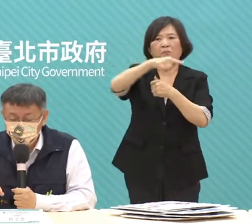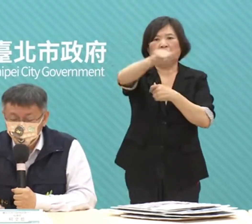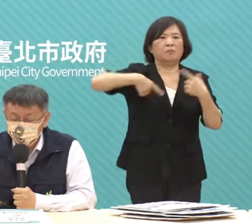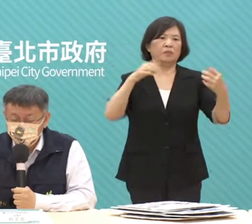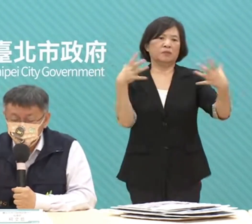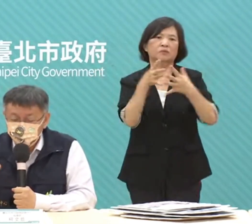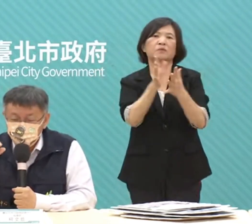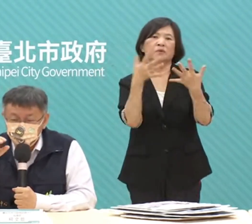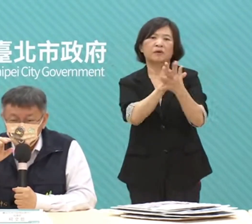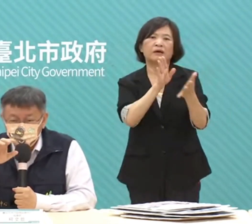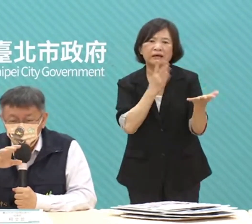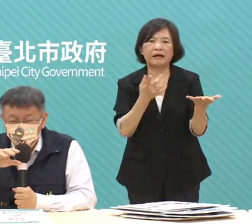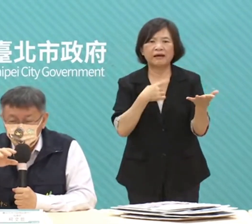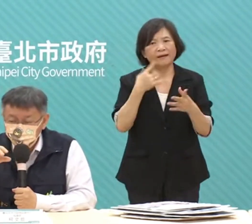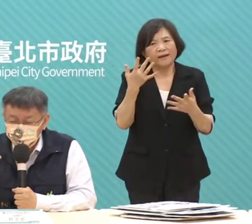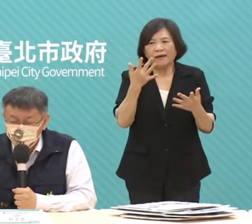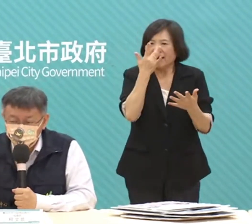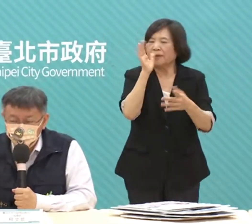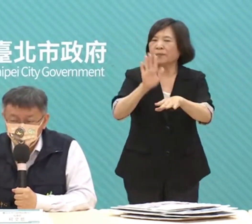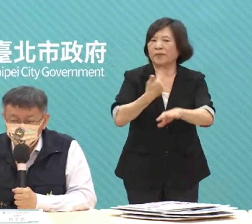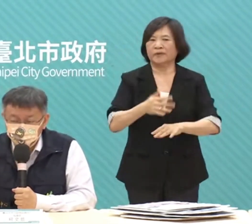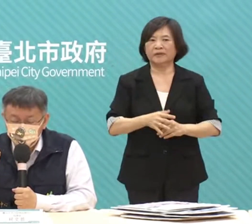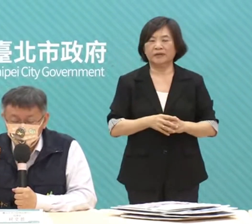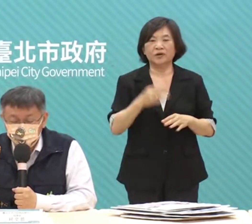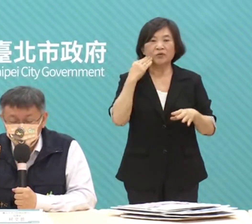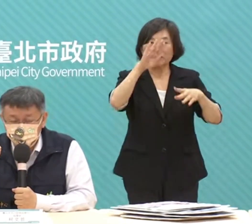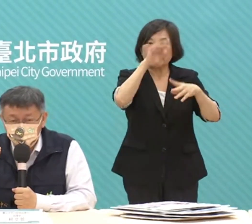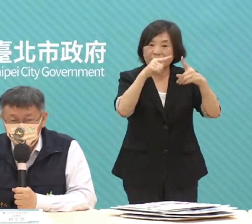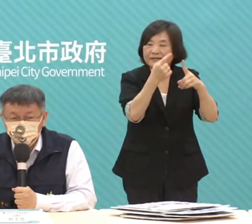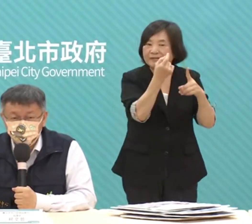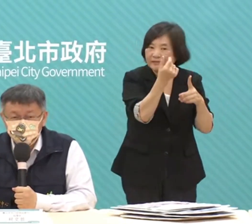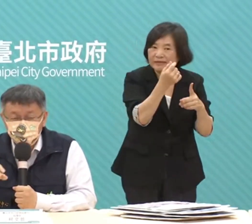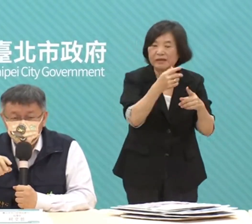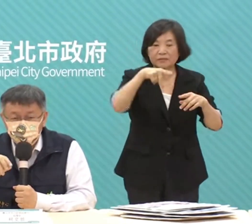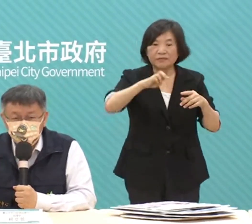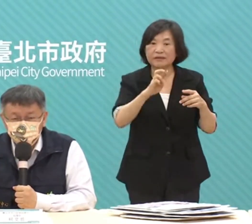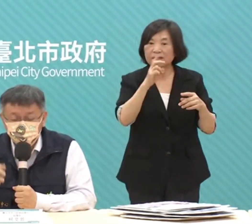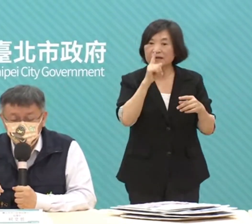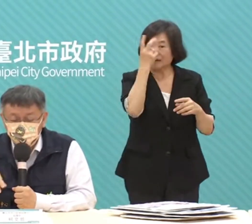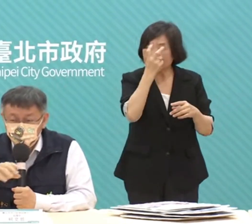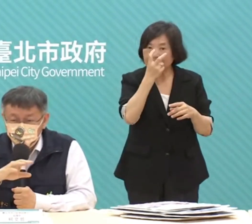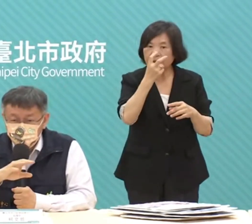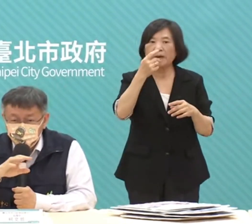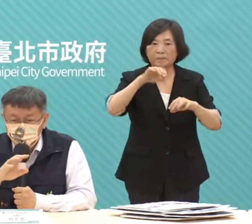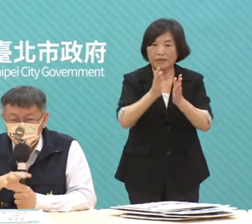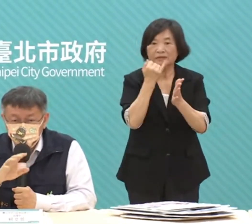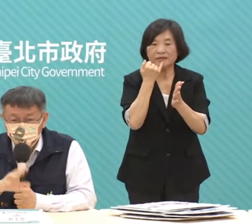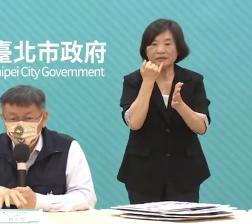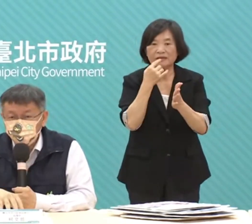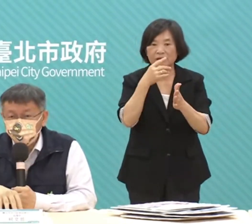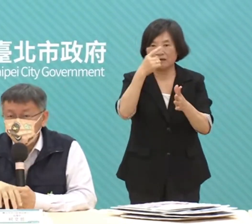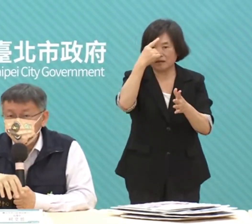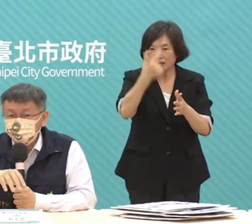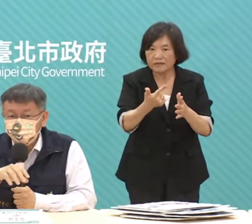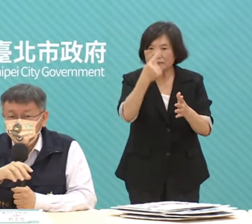讲就是说。如果在病例很少的时候，哦 ，PCR 马上会出来，当然慢一天就算了。现在实